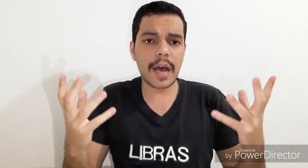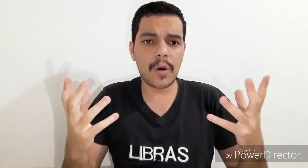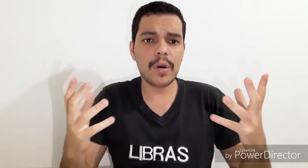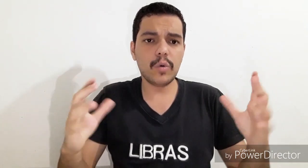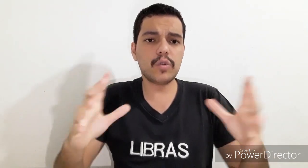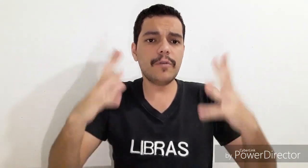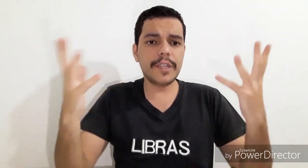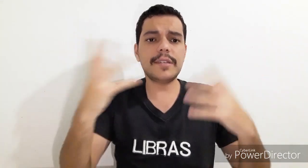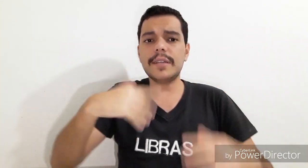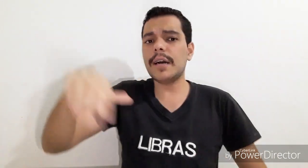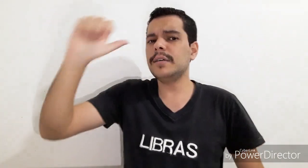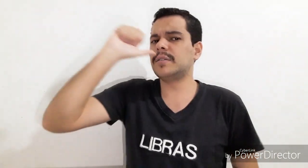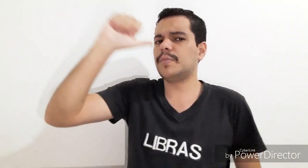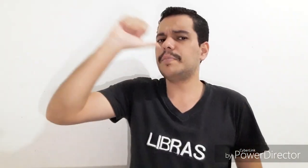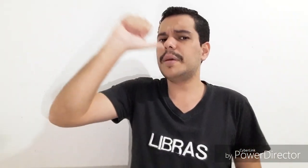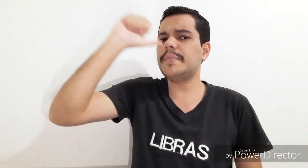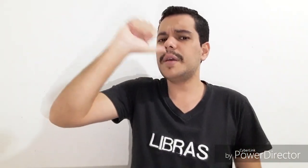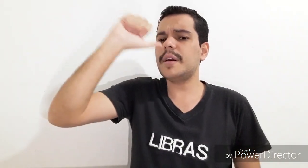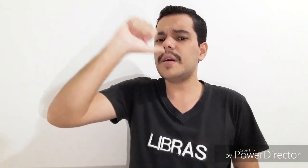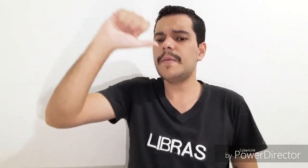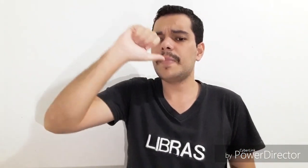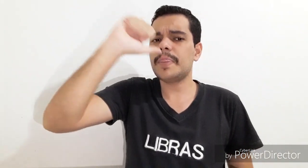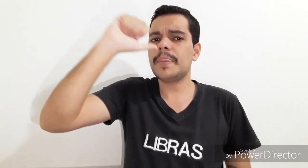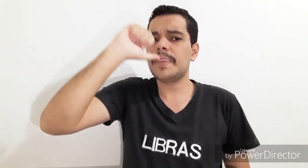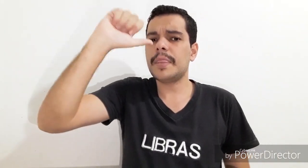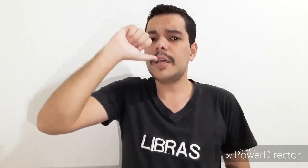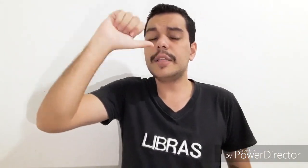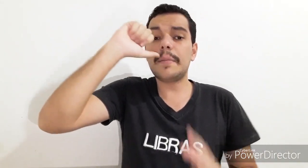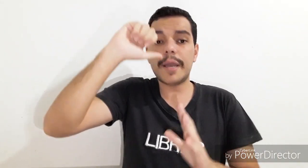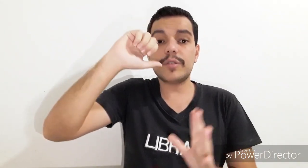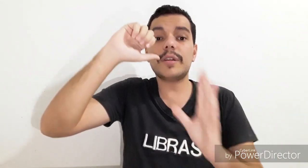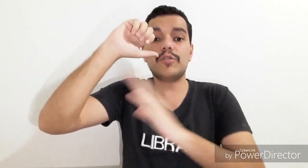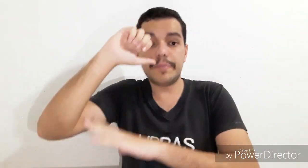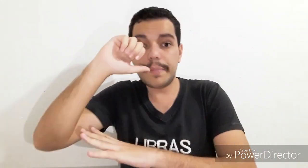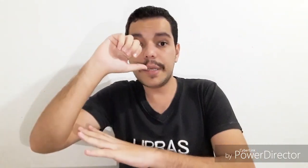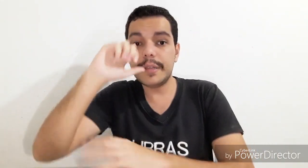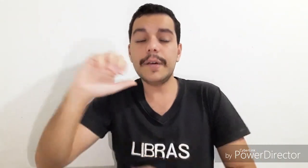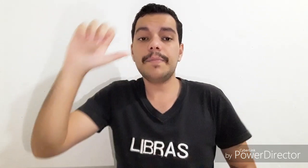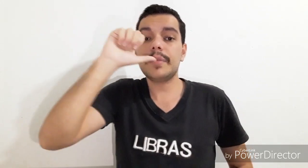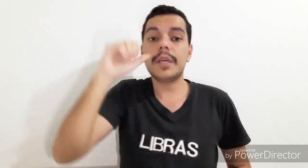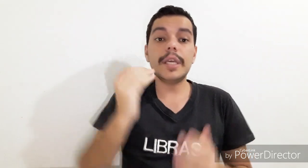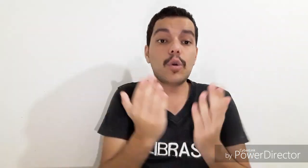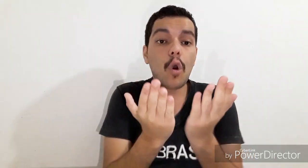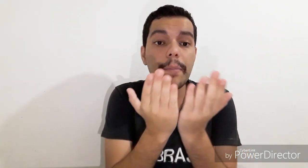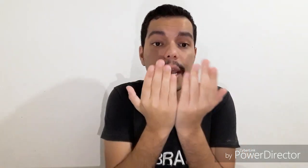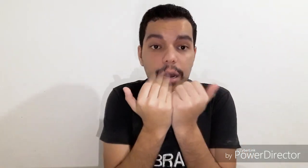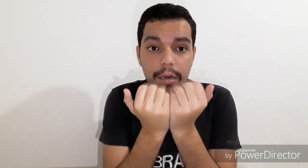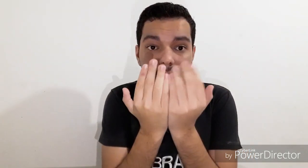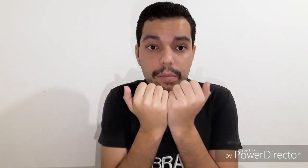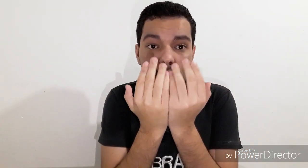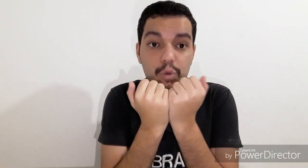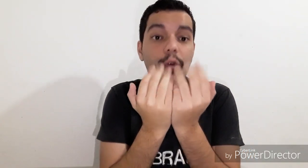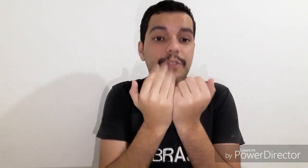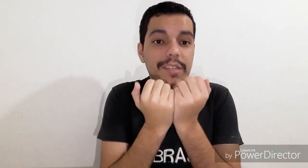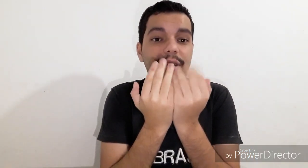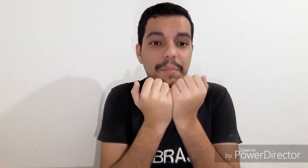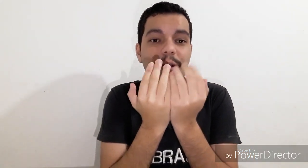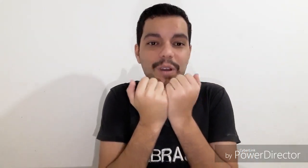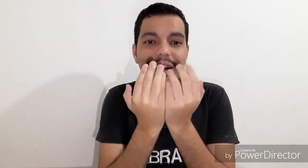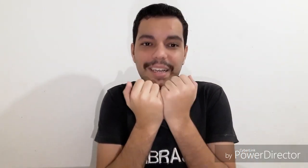sinal. Os ouvintes sinalizam beber, e também é o sinal de bebida, e comer, que os ouvintes também